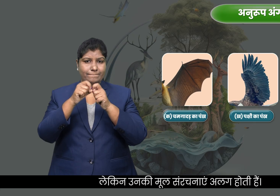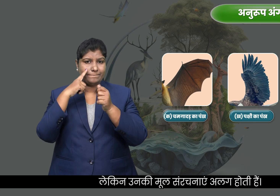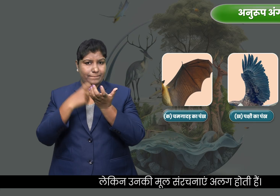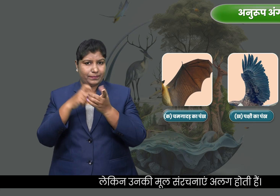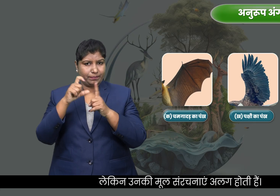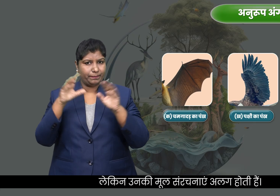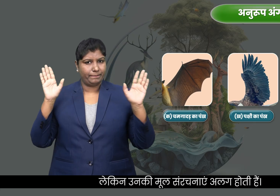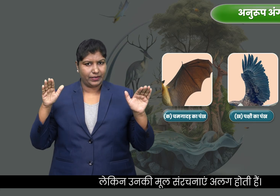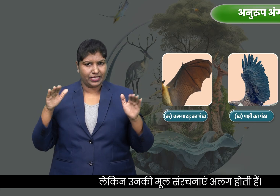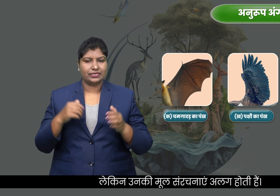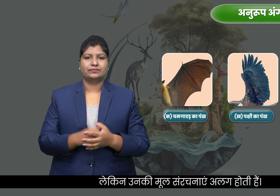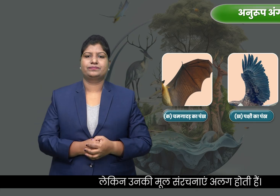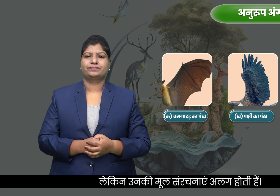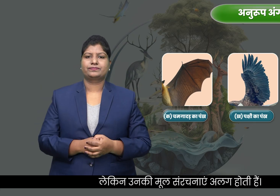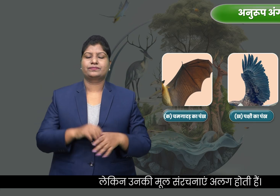संरचनाएं अलग होती है।